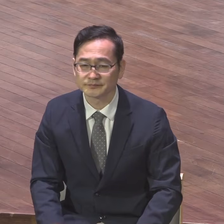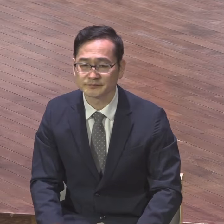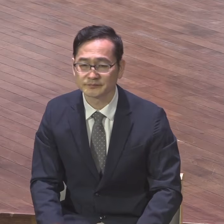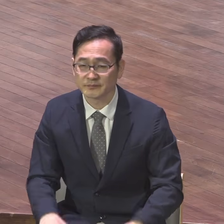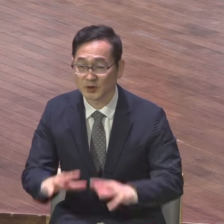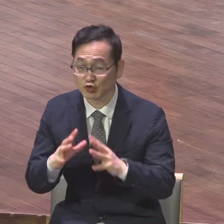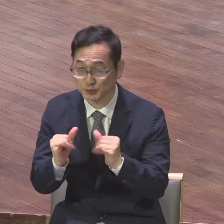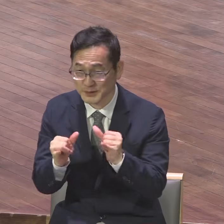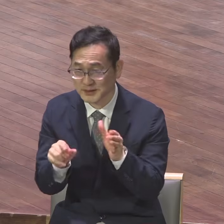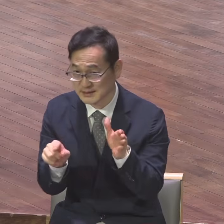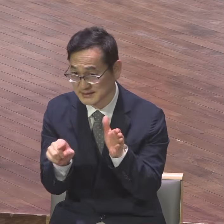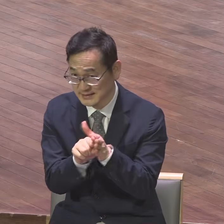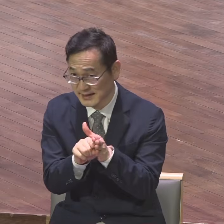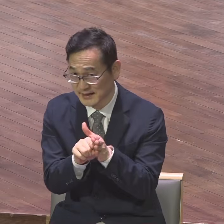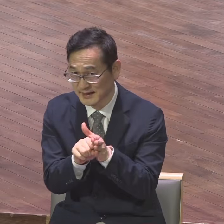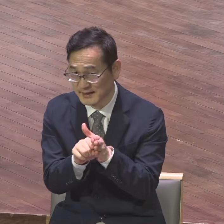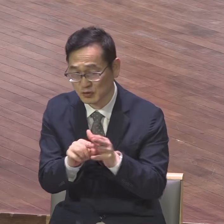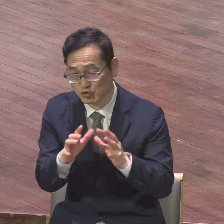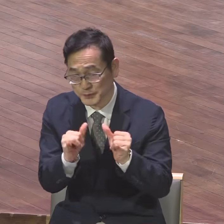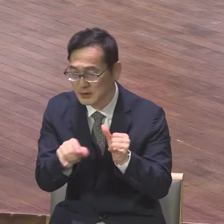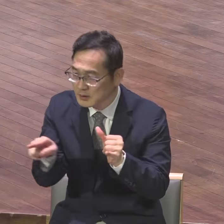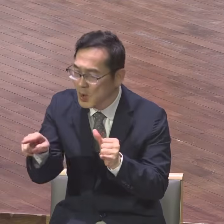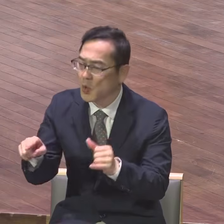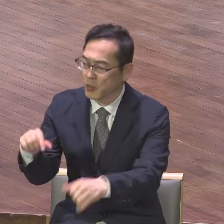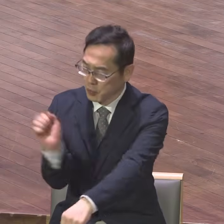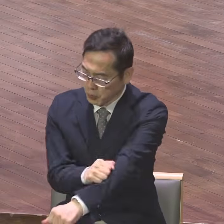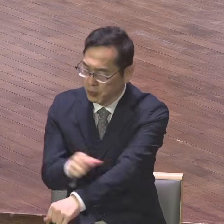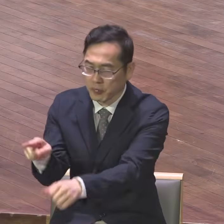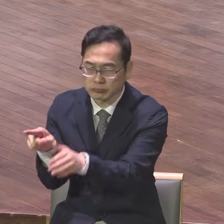국민 신뢰를 받을 수 있는,